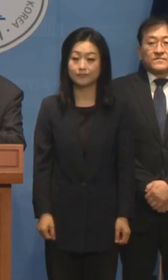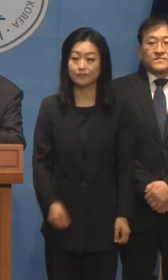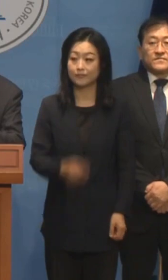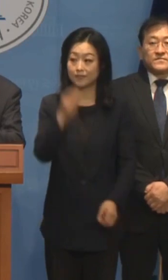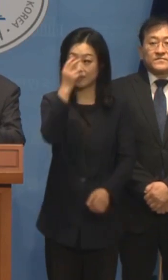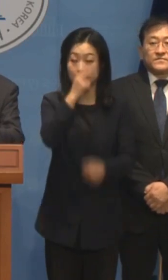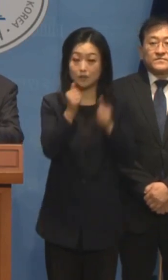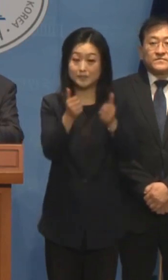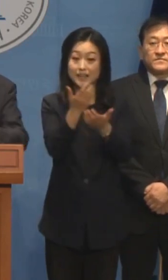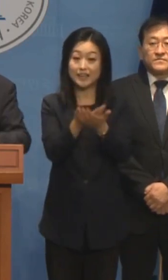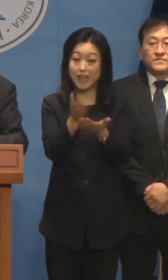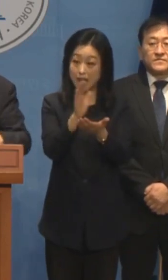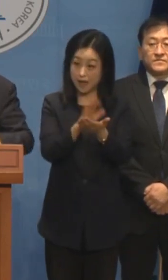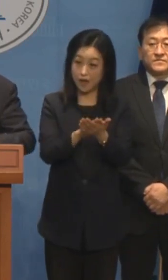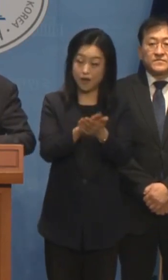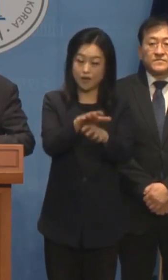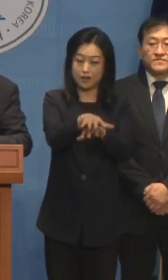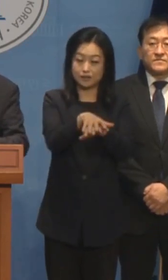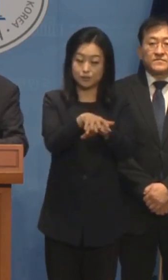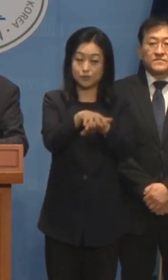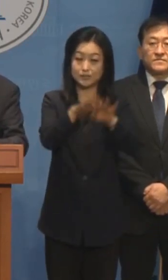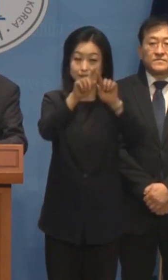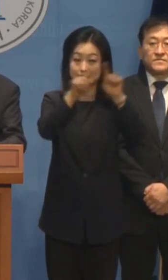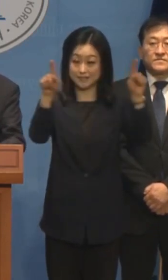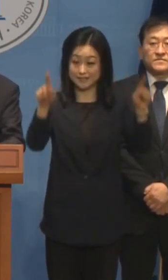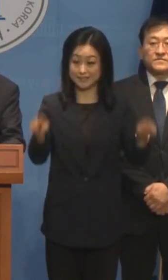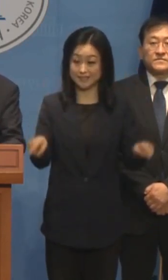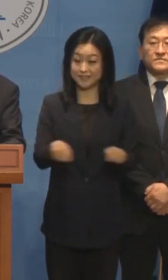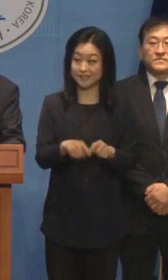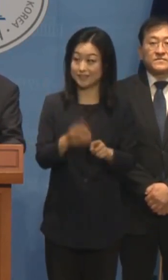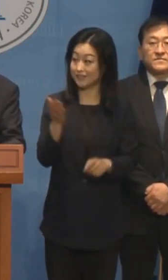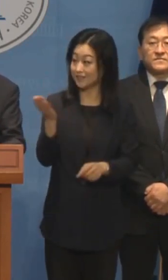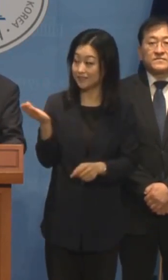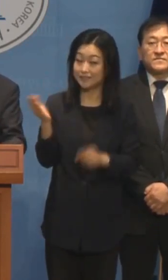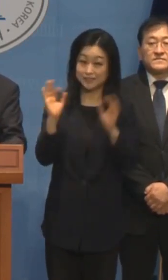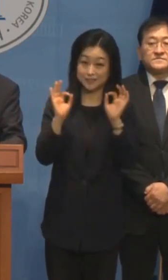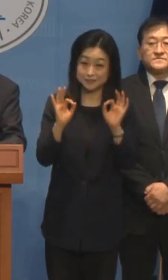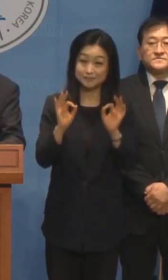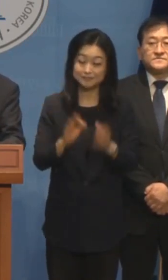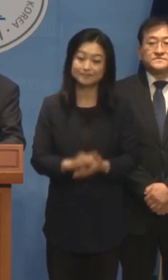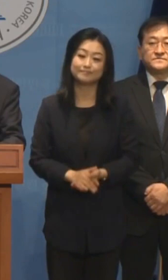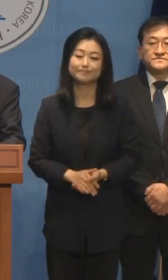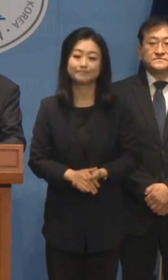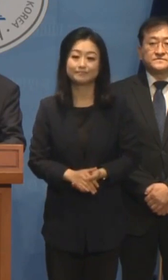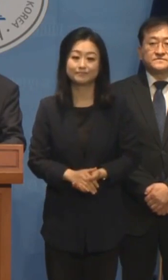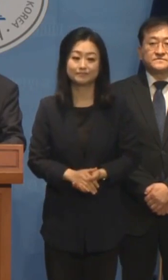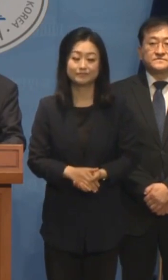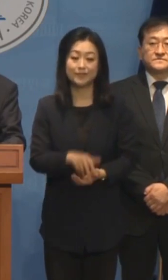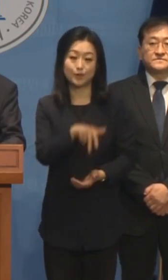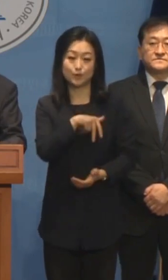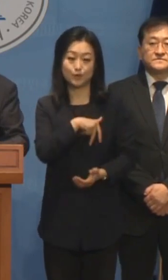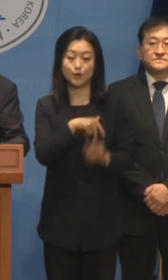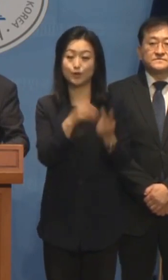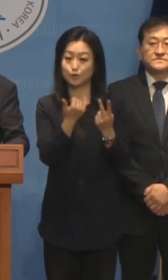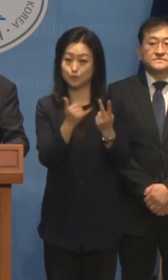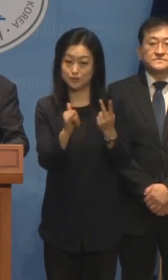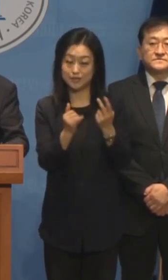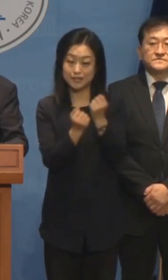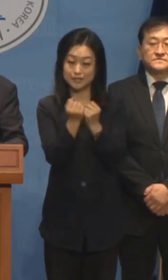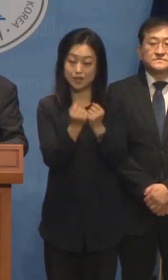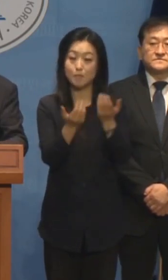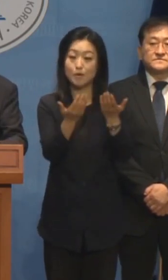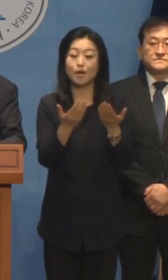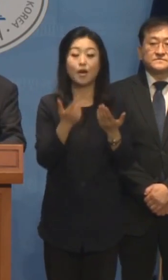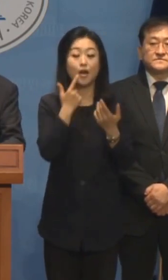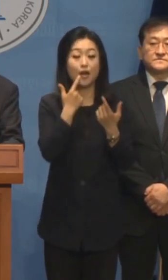검찰개혁 체계도를 잘 주목해 주시면 좋겠습니다. 앞서 두 의원님께서